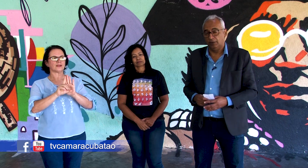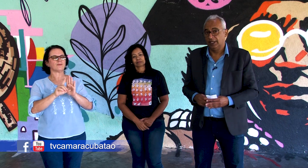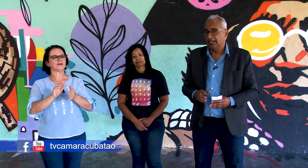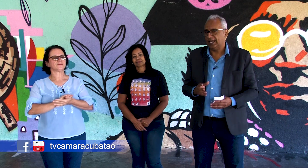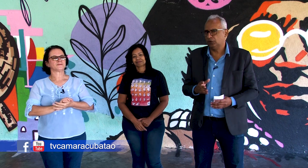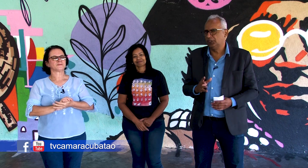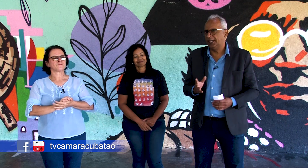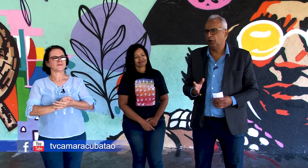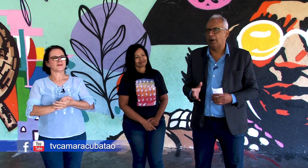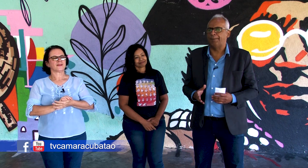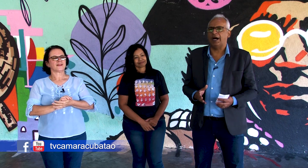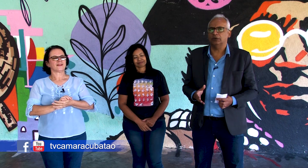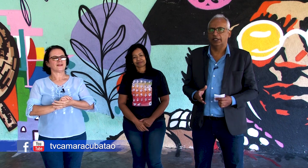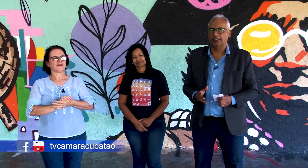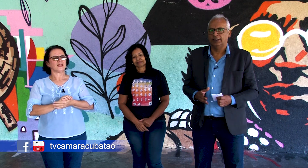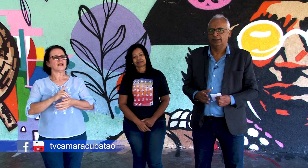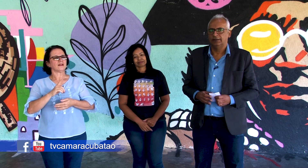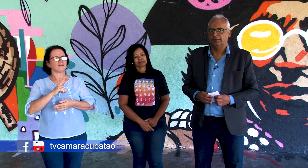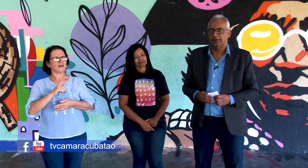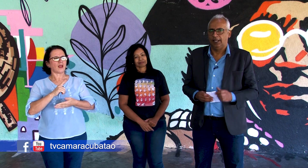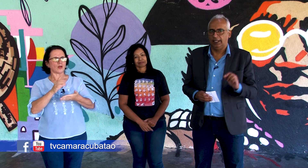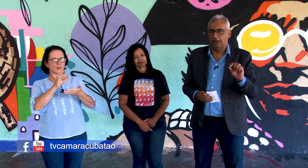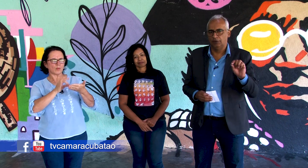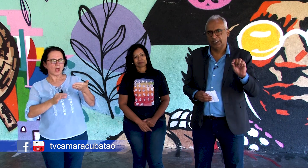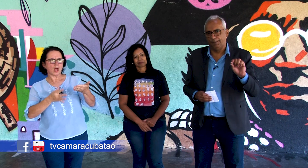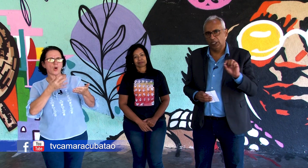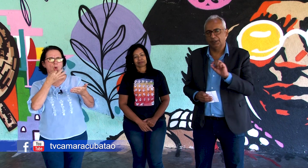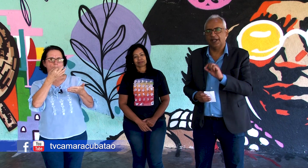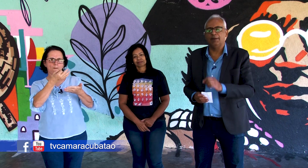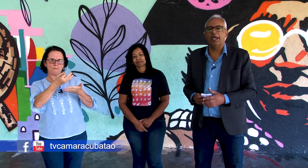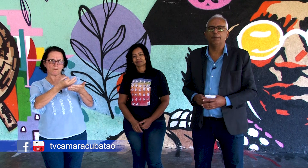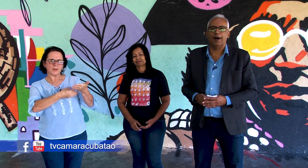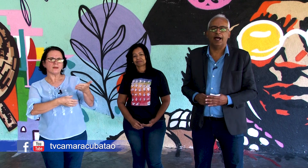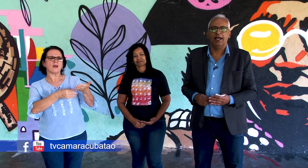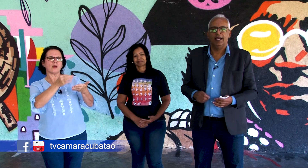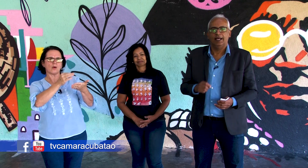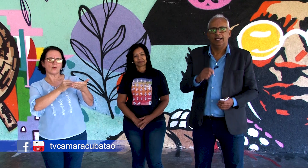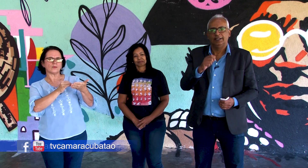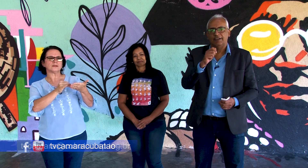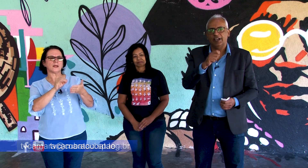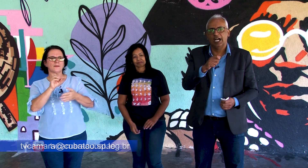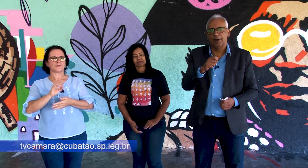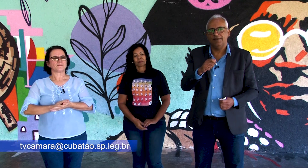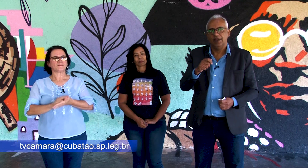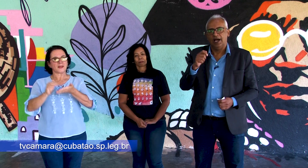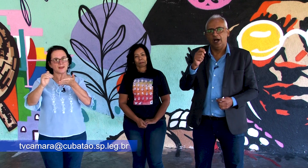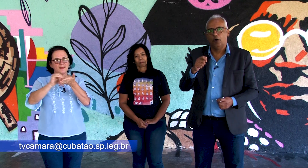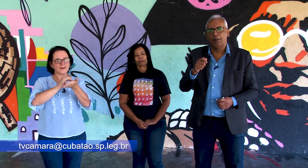Cubatão. Quer sugerir alguma pauta? Então você pode mandar e-mail para